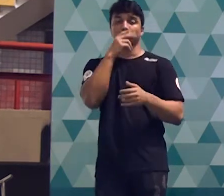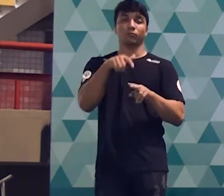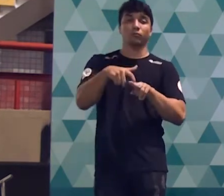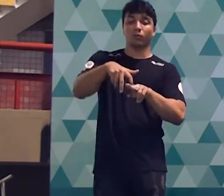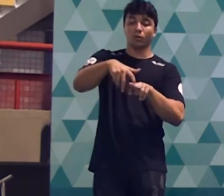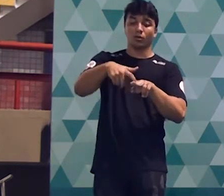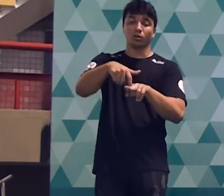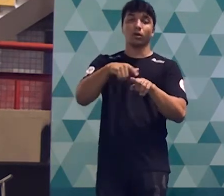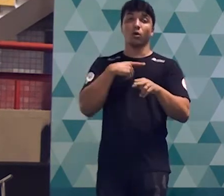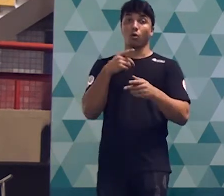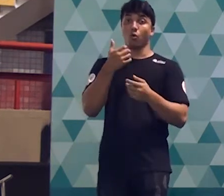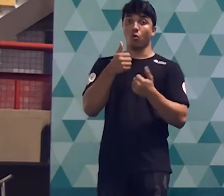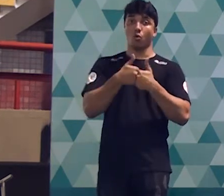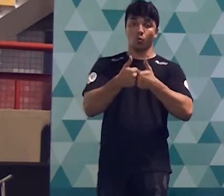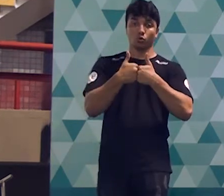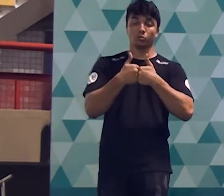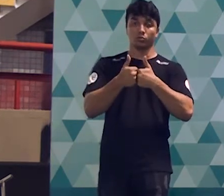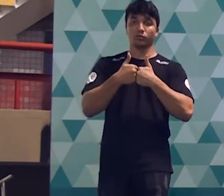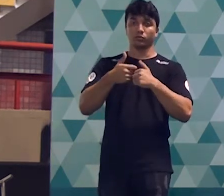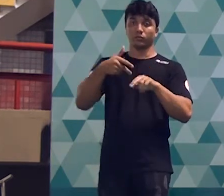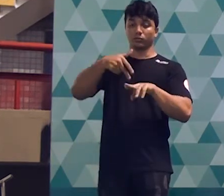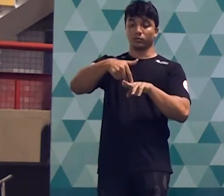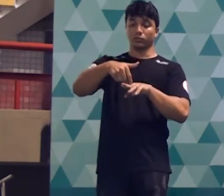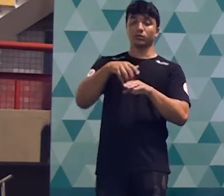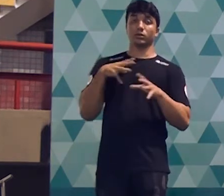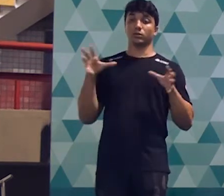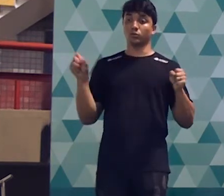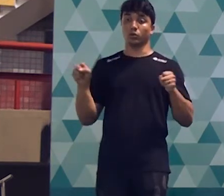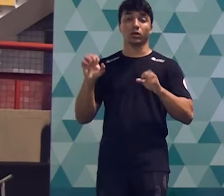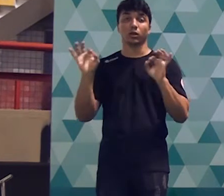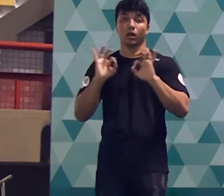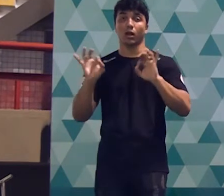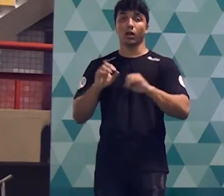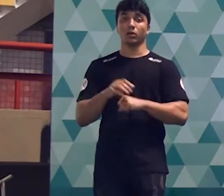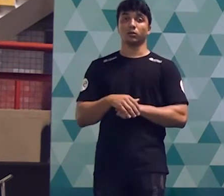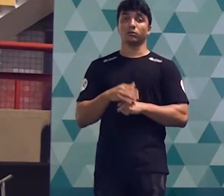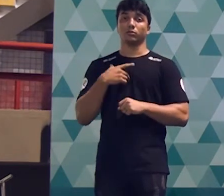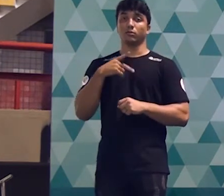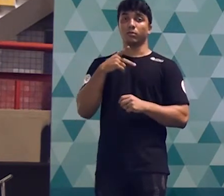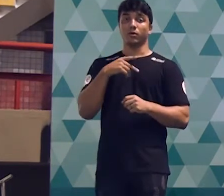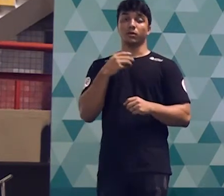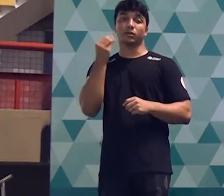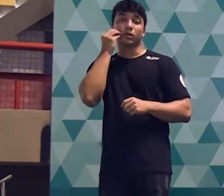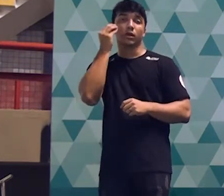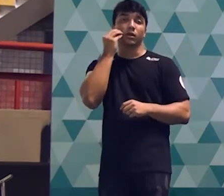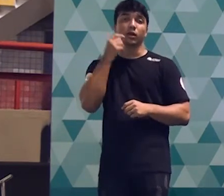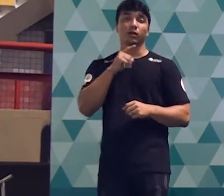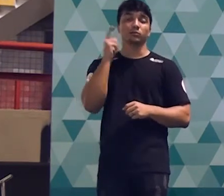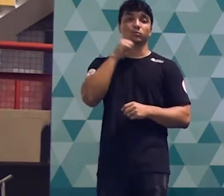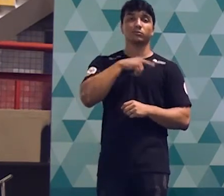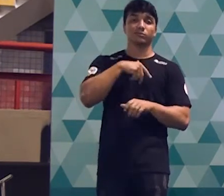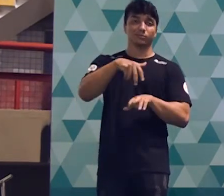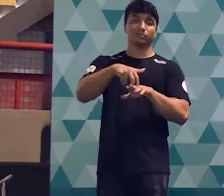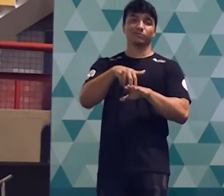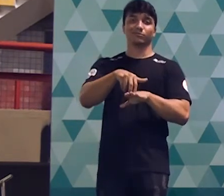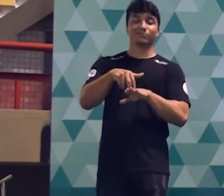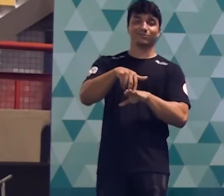gente que entra no ônibus e fica sem segurar em nada nas curvas do ônibus, para ver que é capaz de se